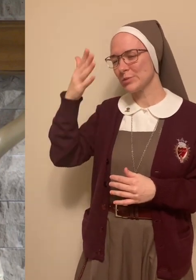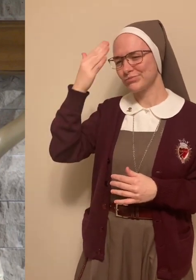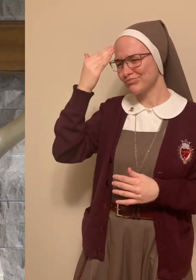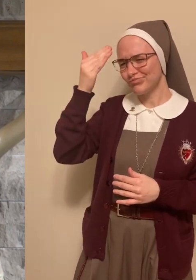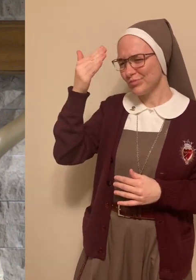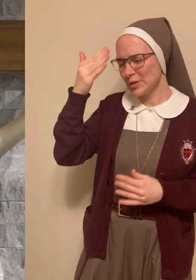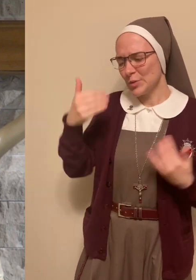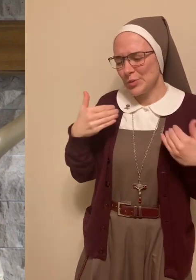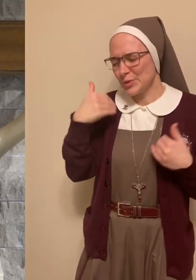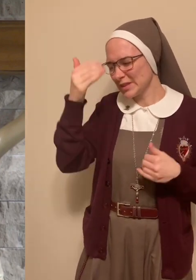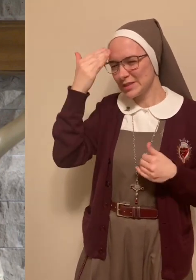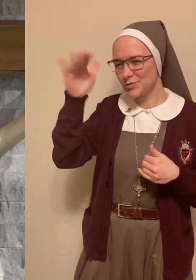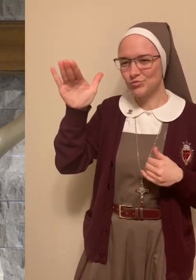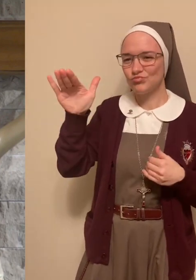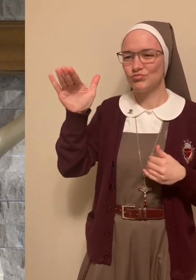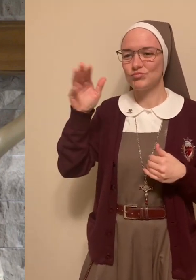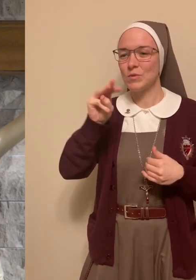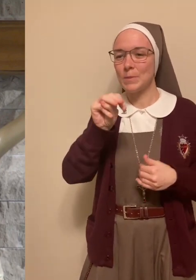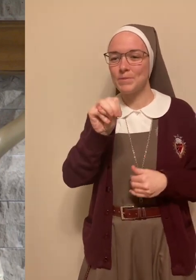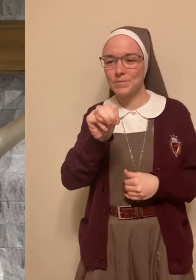que no se nos olvide